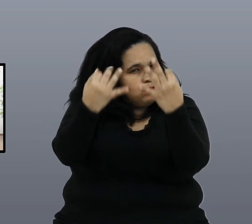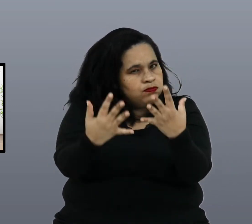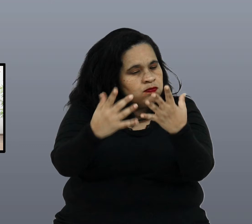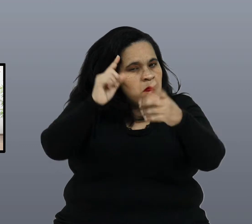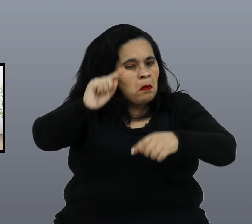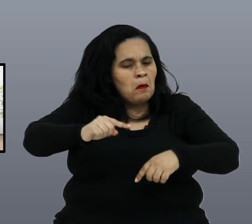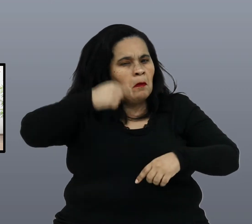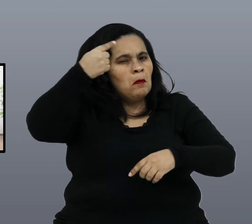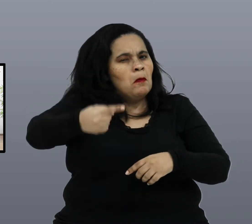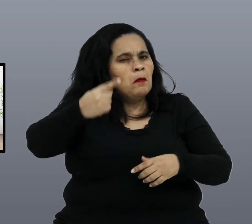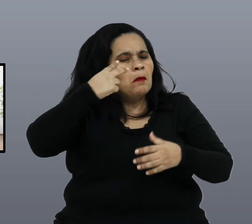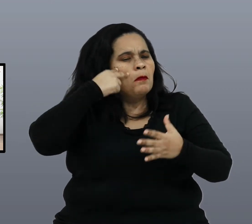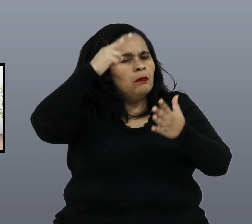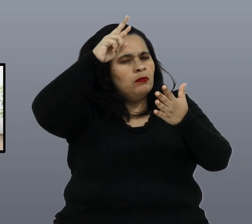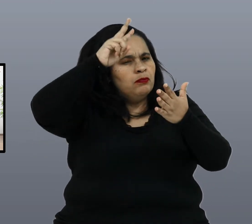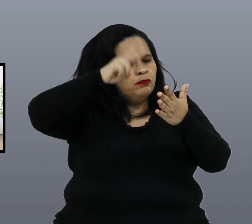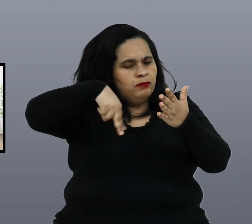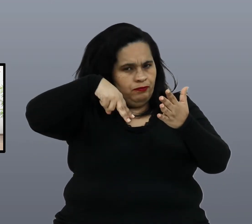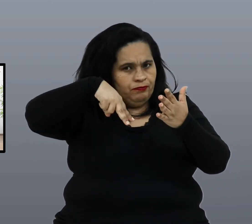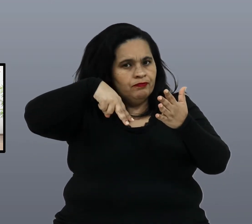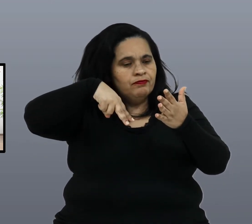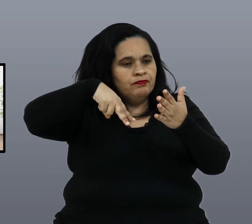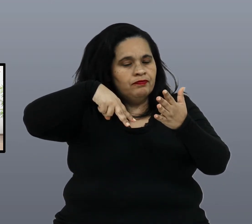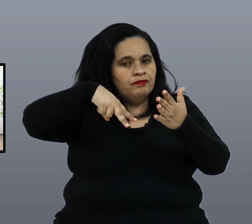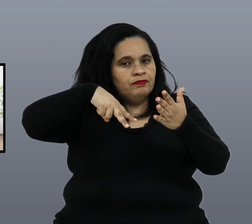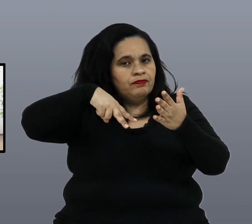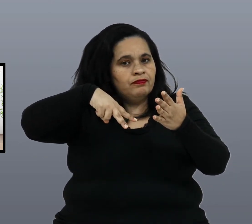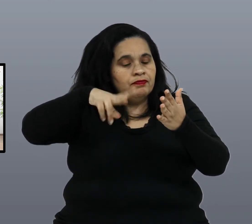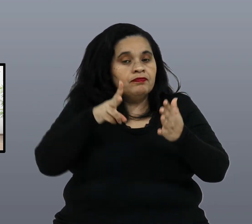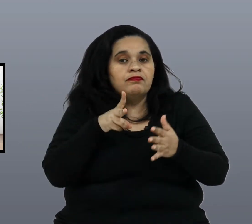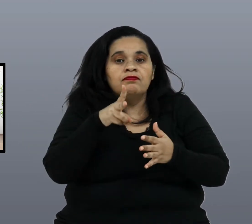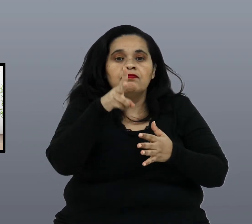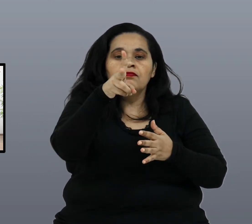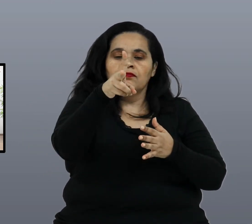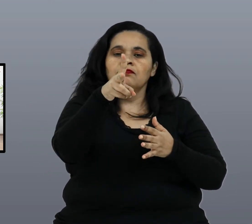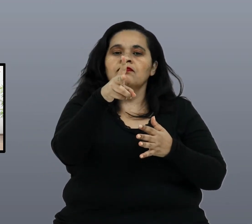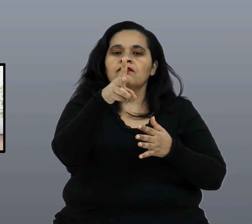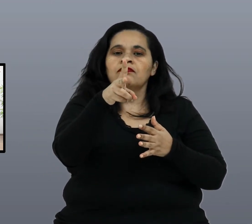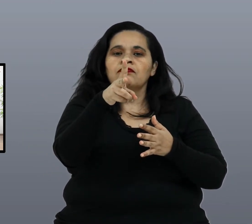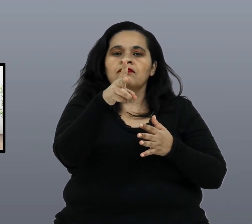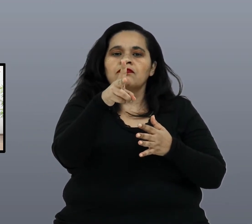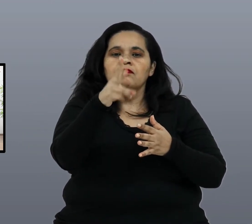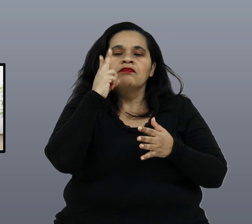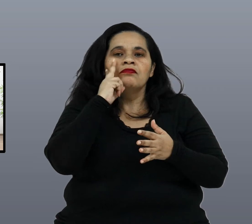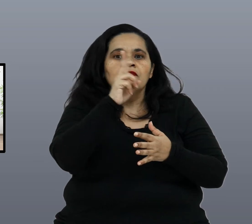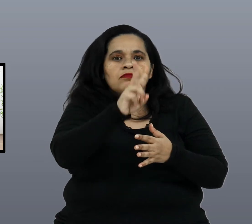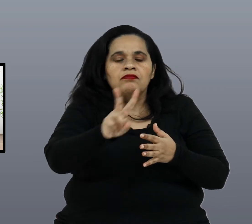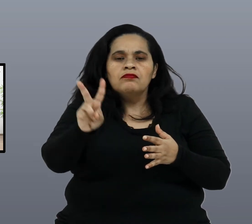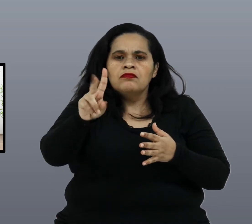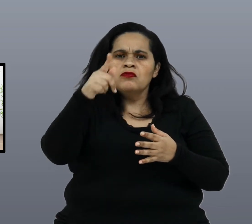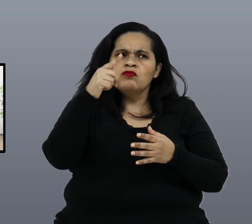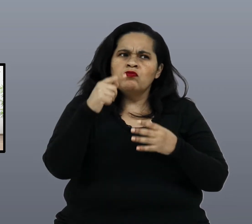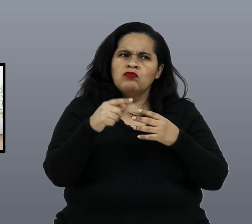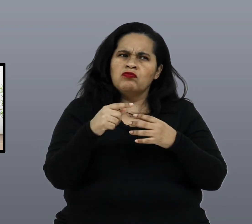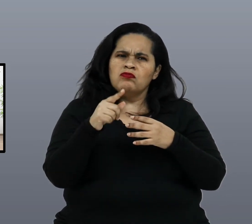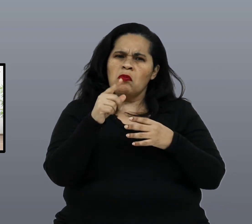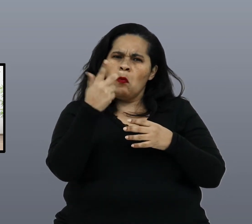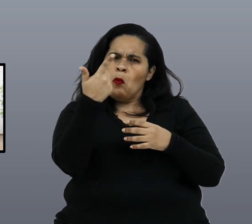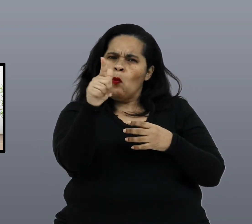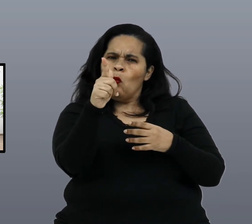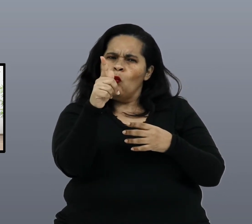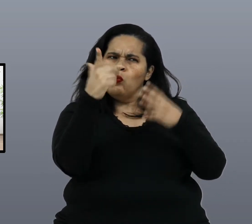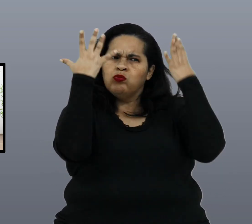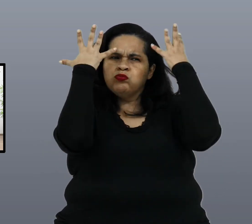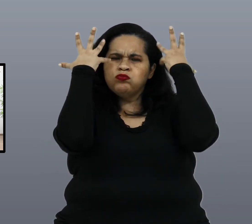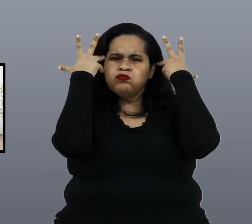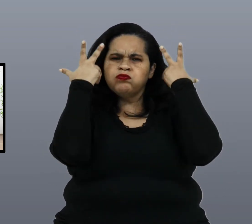disso, vi, está continuando a visão de Daniel, né? Diz: eu vi um outro animal que se parecia